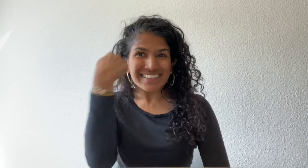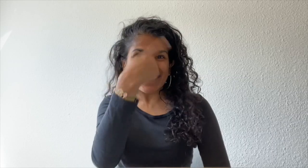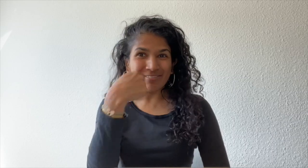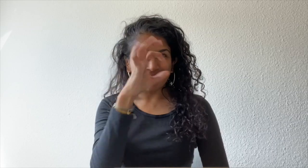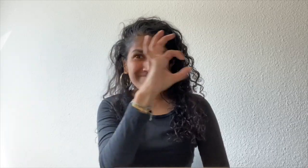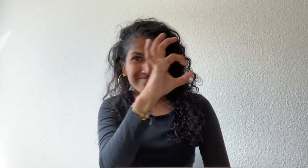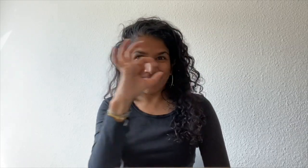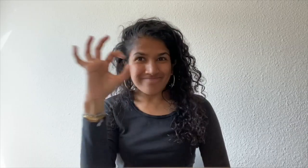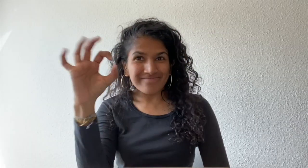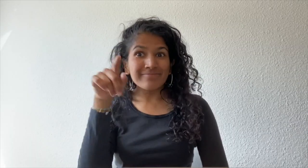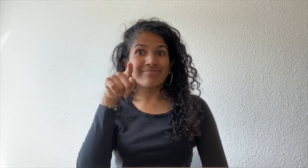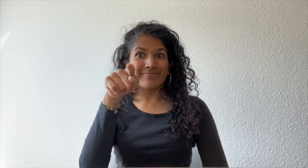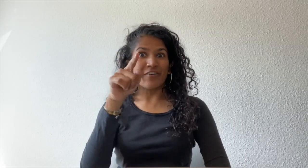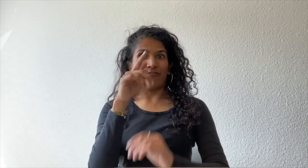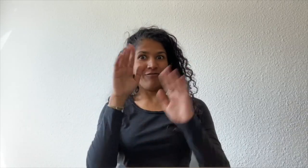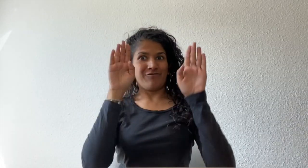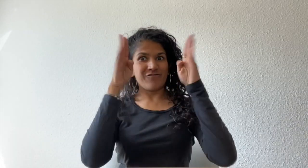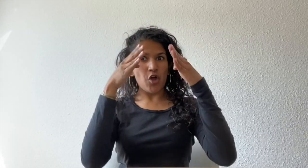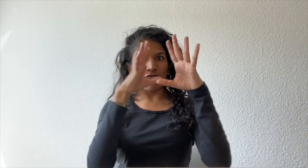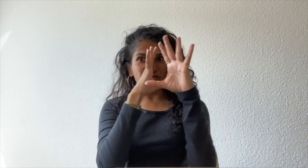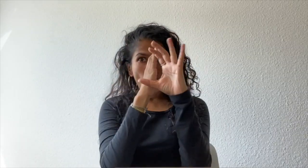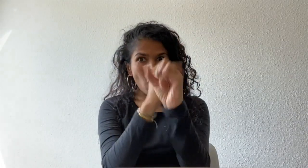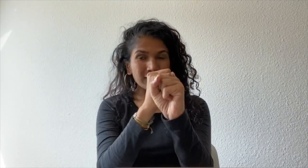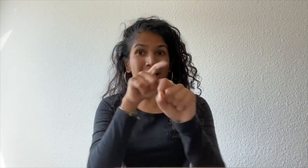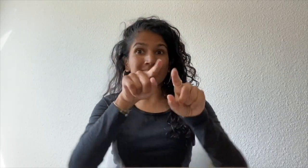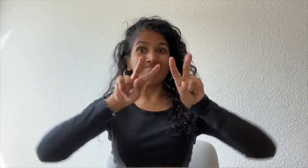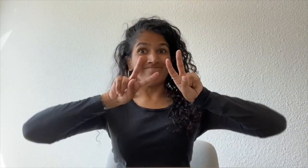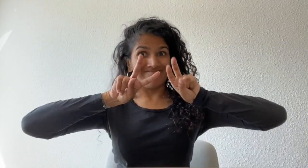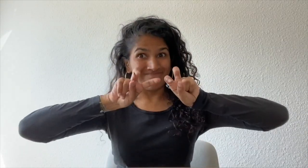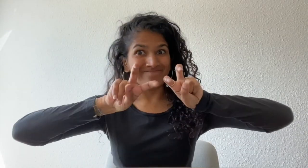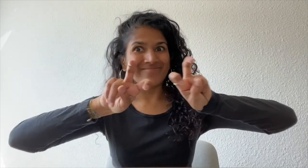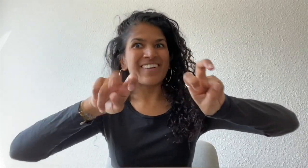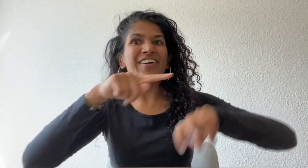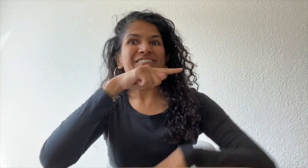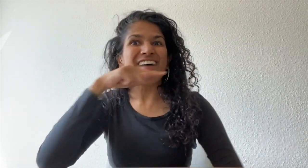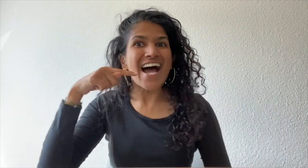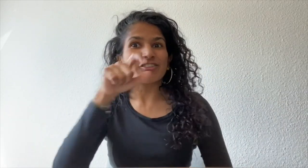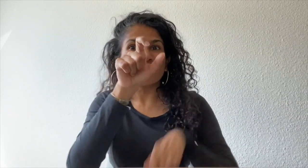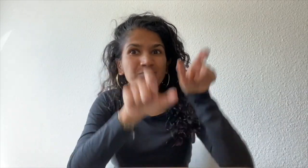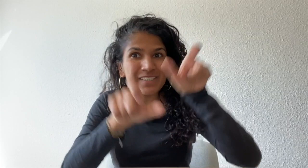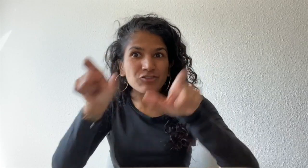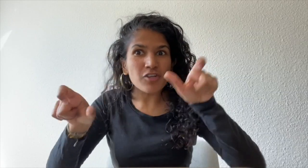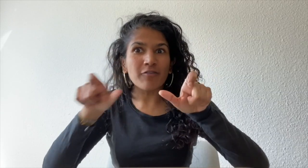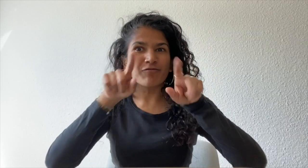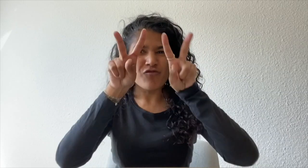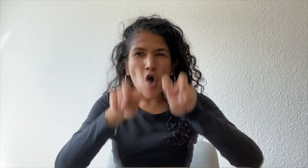USA aufgekommene Forschungsfeld sich weiße Menschen zum Forschungsgegenstand nimmt.